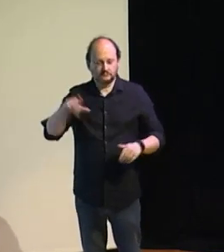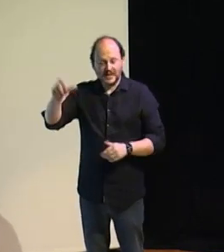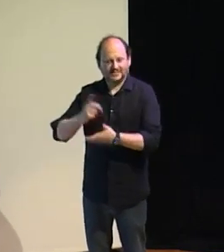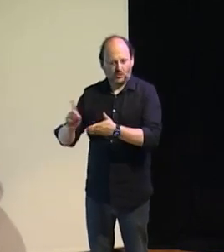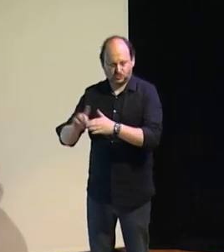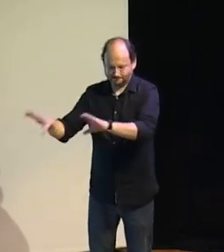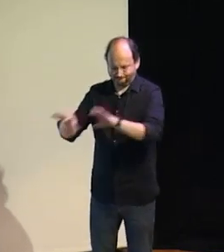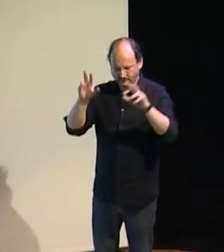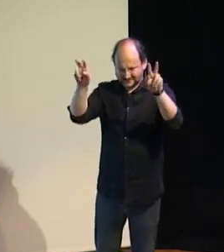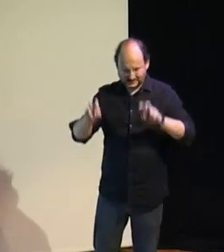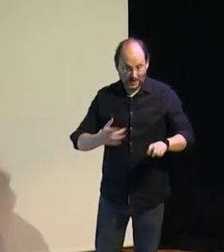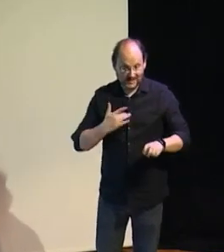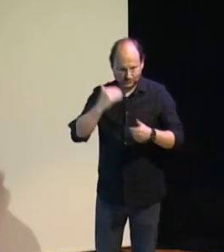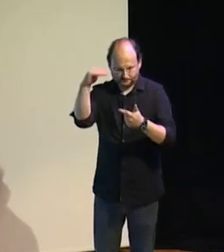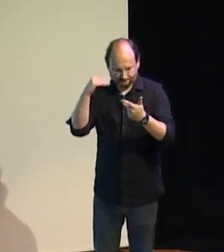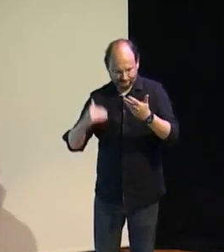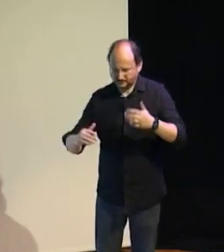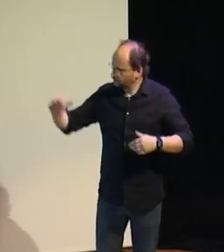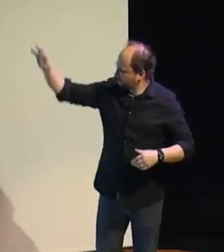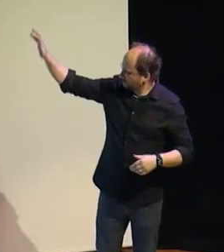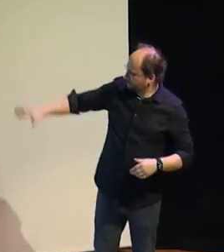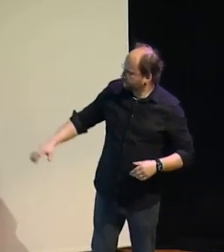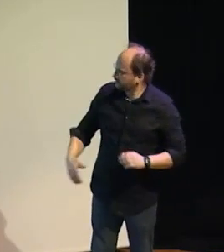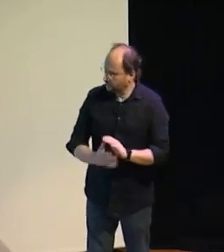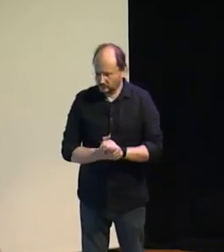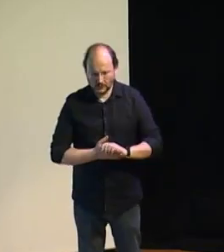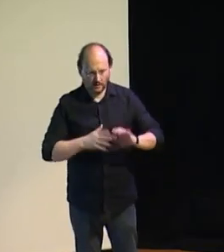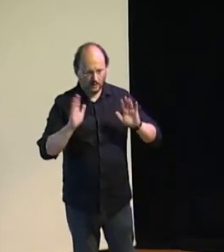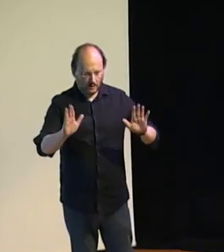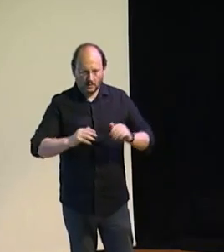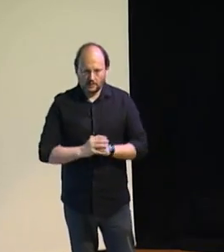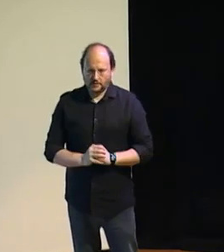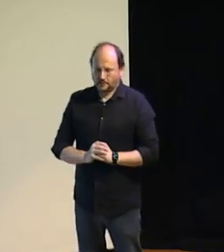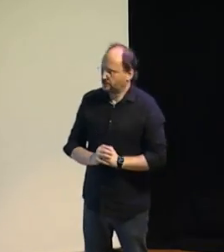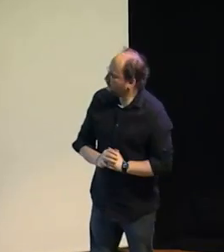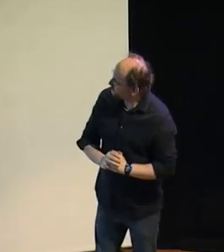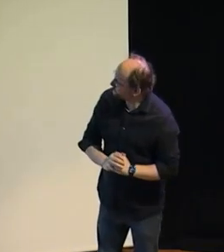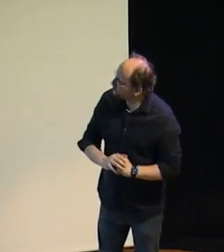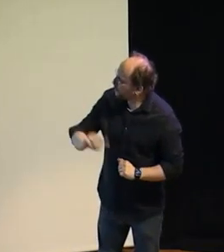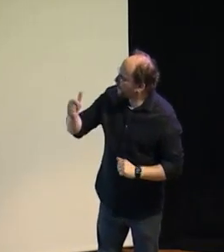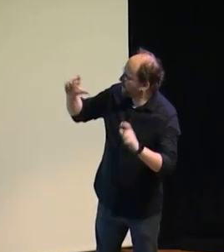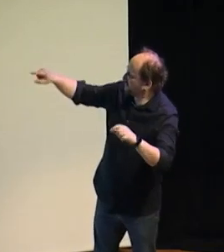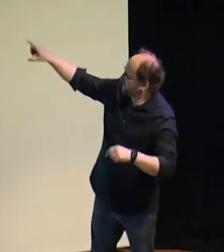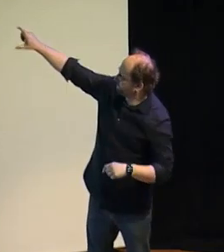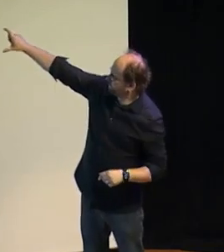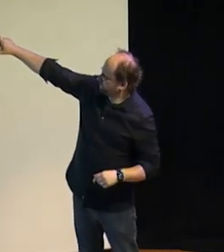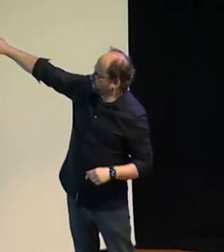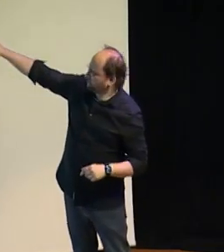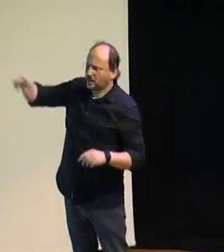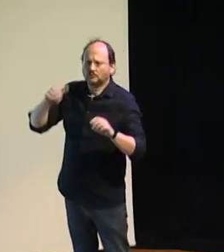Parfait. Donc, Pierre Desloges a fait tout un tas de citations intéressantes qui sont répertoriées là sur cet écran. Dans